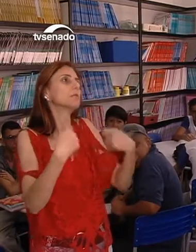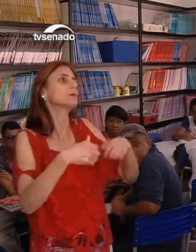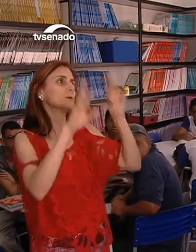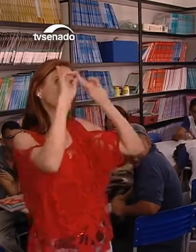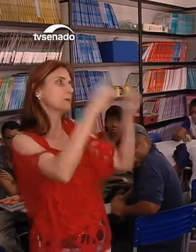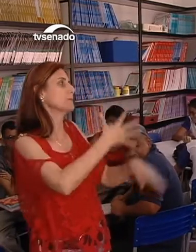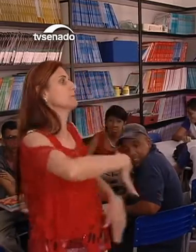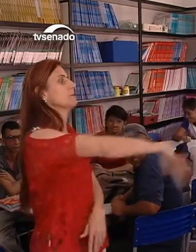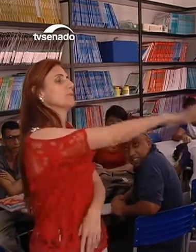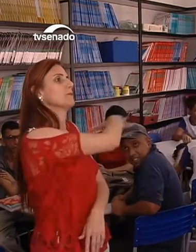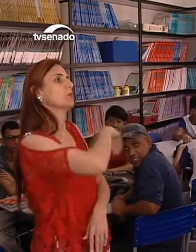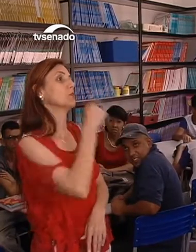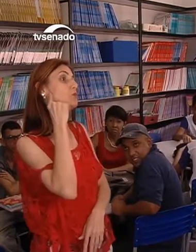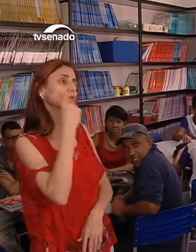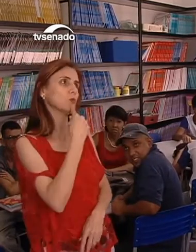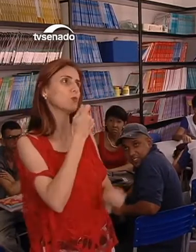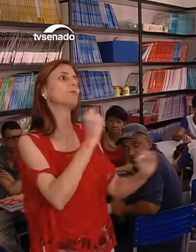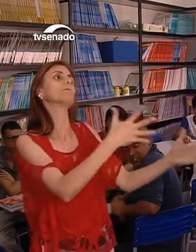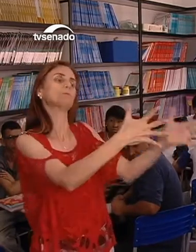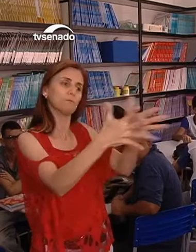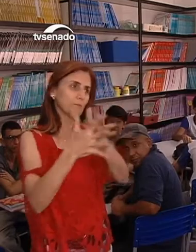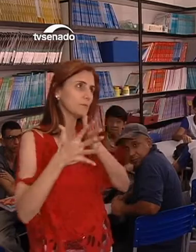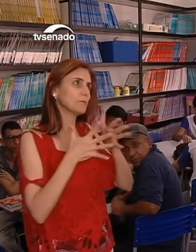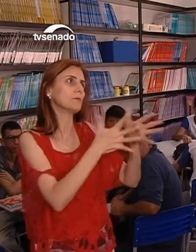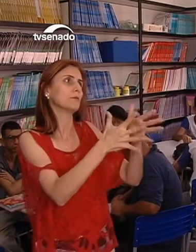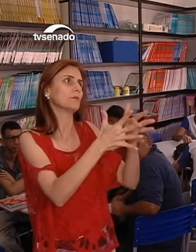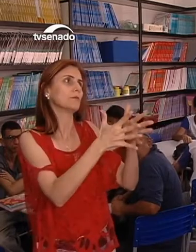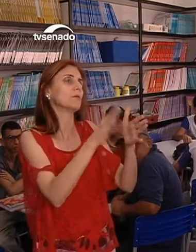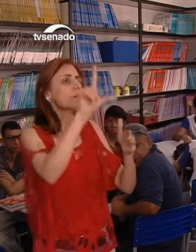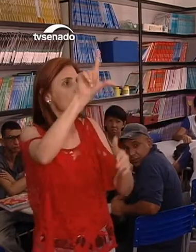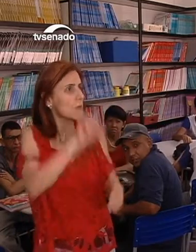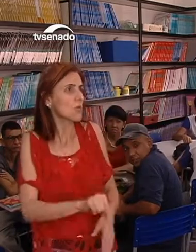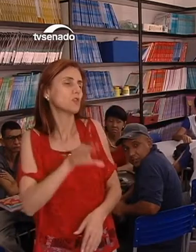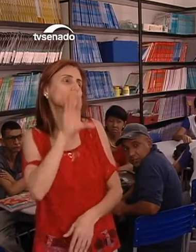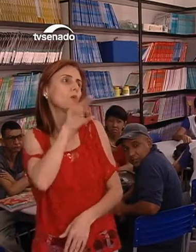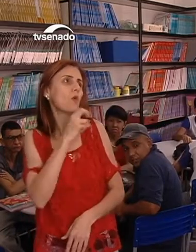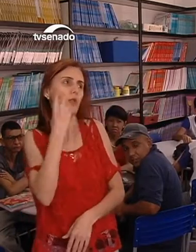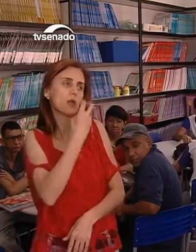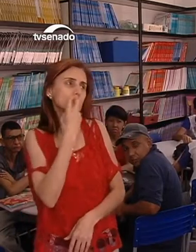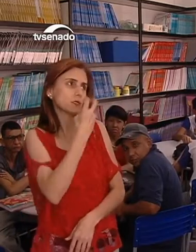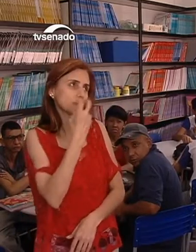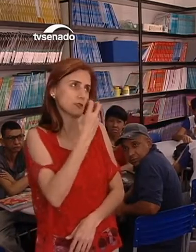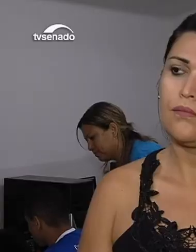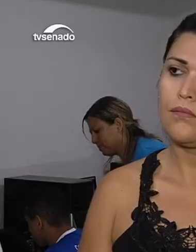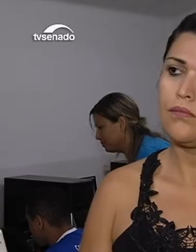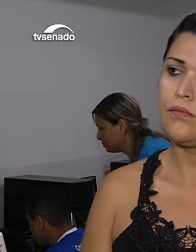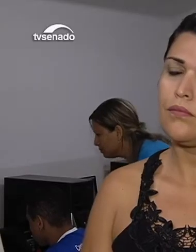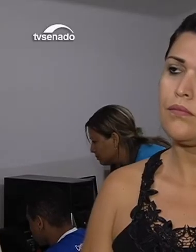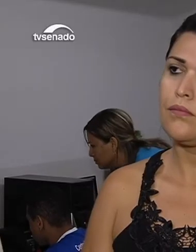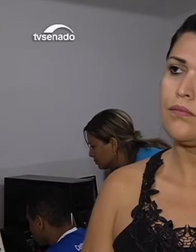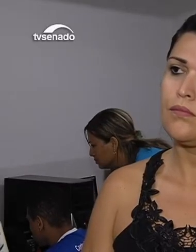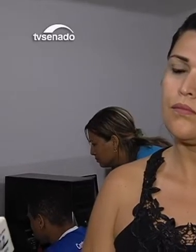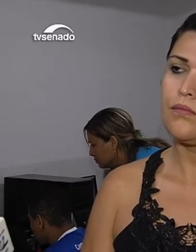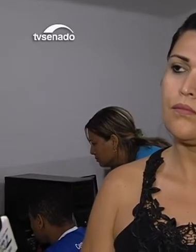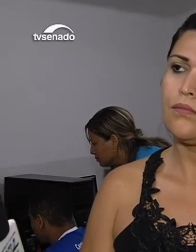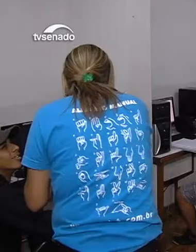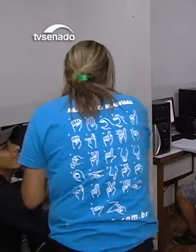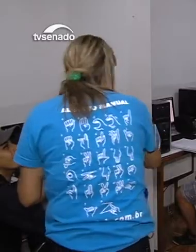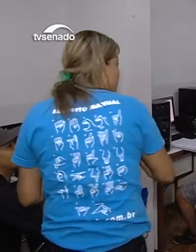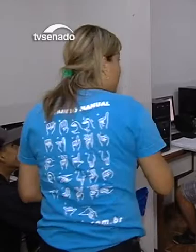precisa ter o itep nessa área precisa esquentar o surdo precisa ter a língua de sinais é um direito deles a assistente social